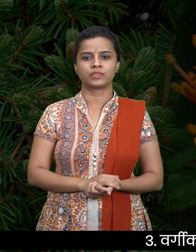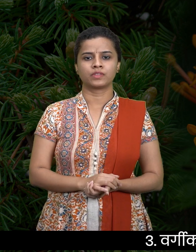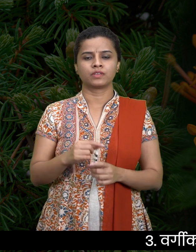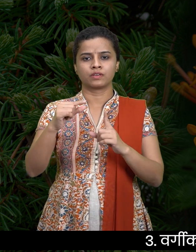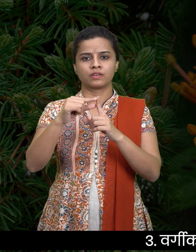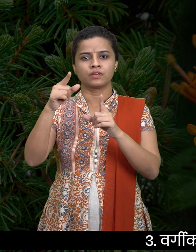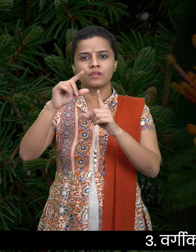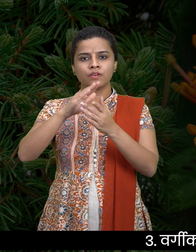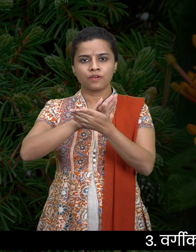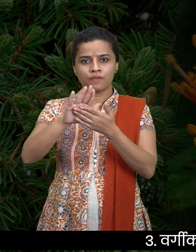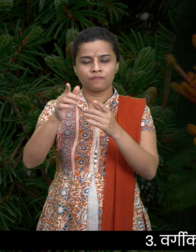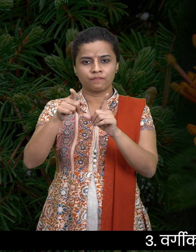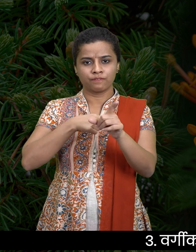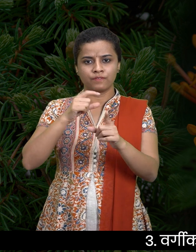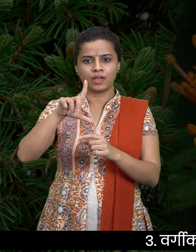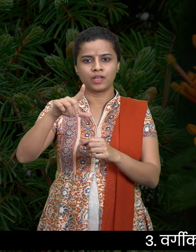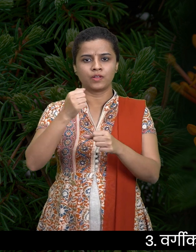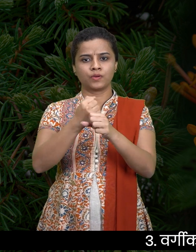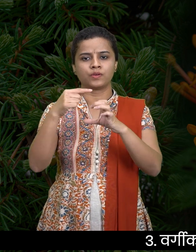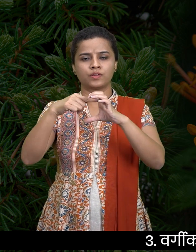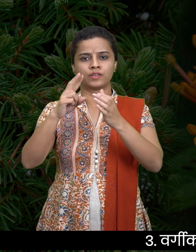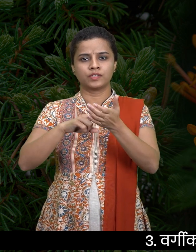वर्गीकरणाची फेलोजेनेटिक प्रणाली,